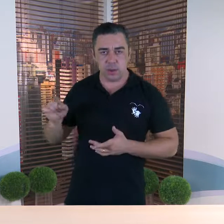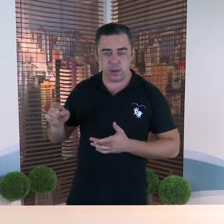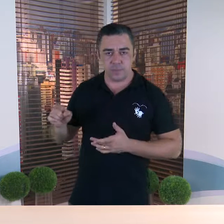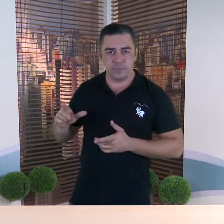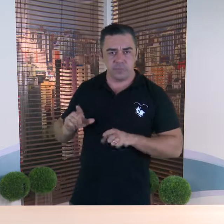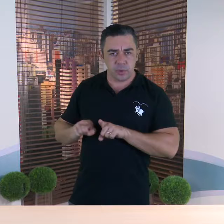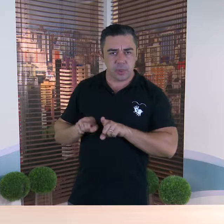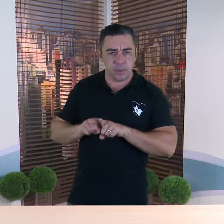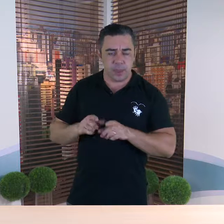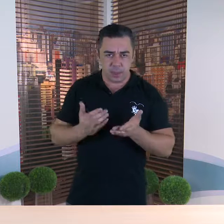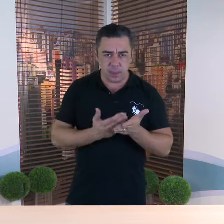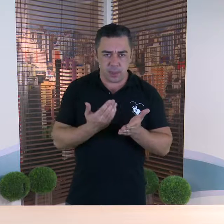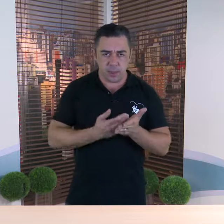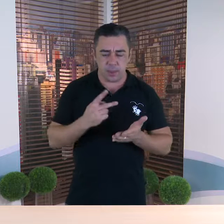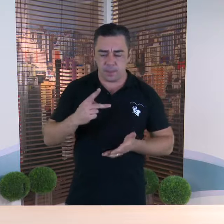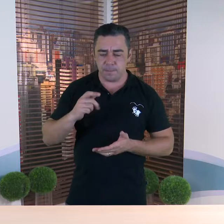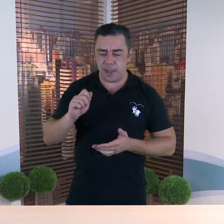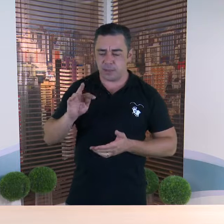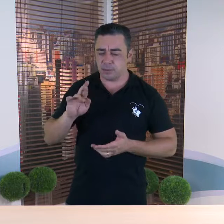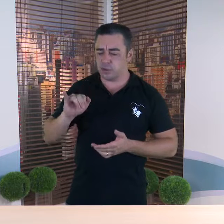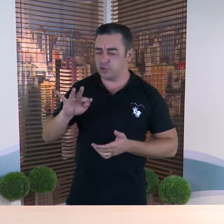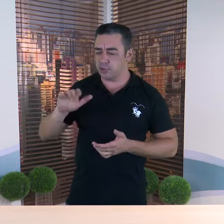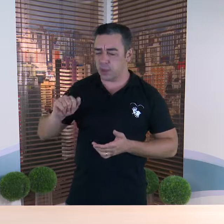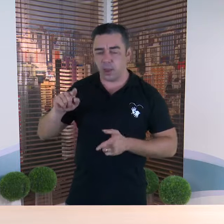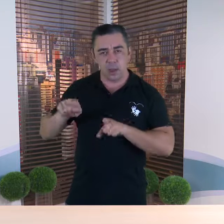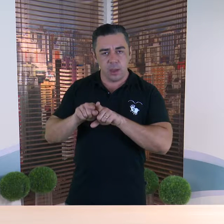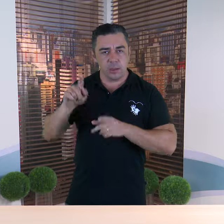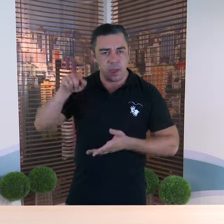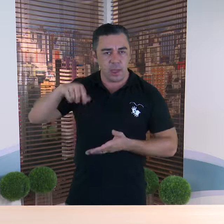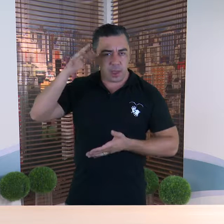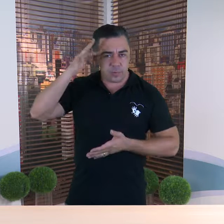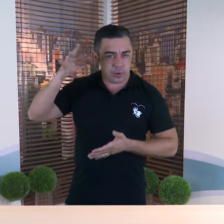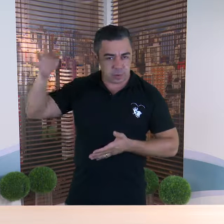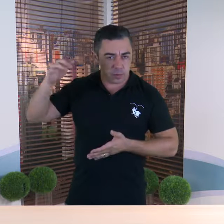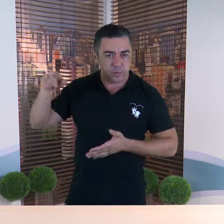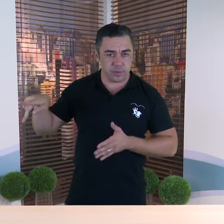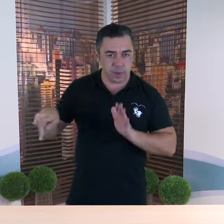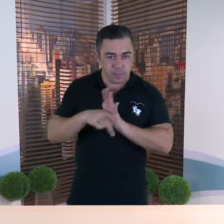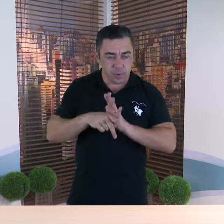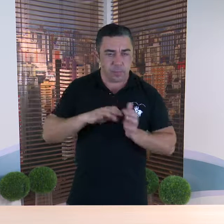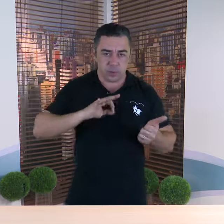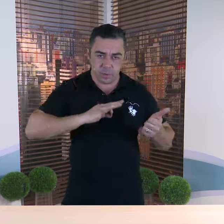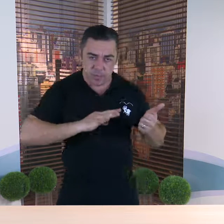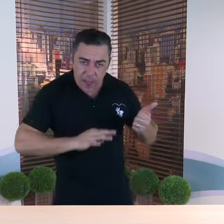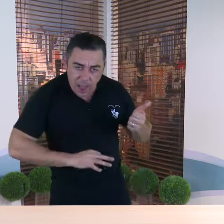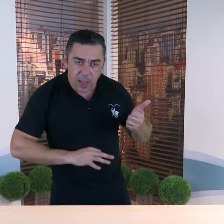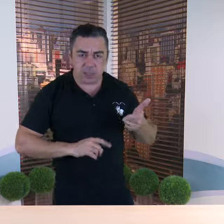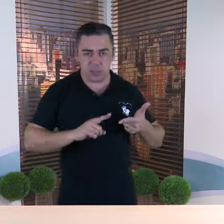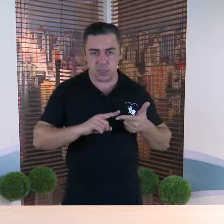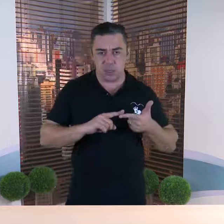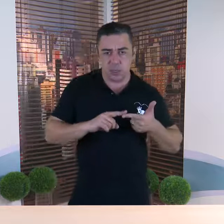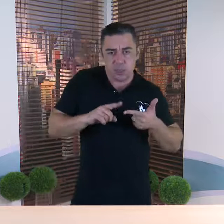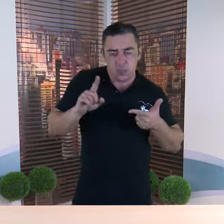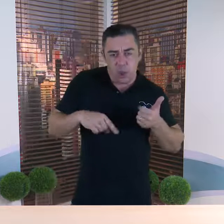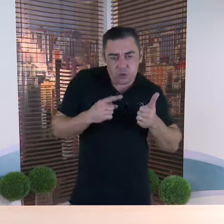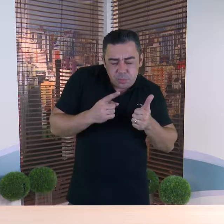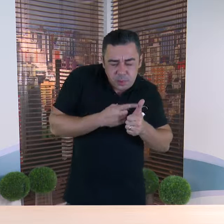A patrística, que pode ser entendida como a filosofia cristã formulada por padres ou pelos padres da igreja